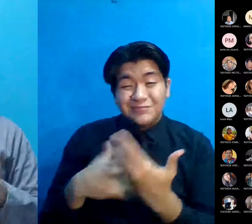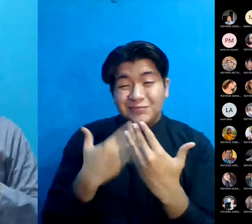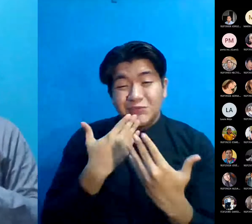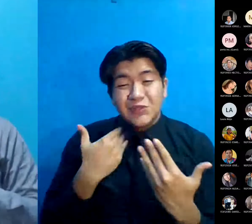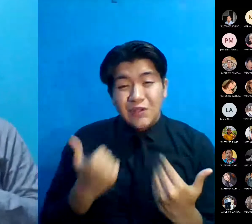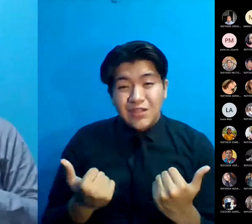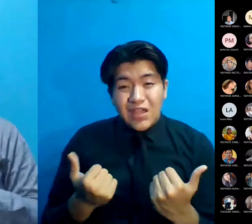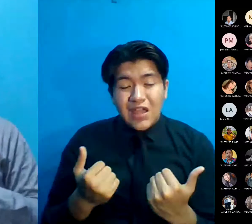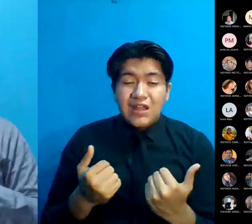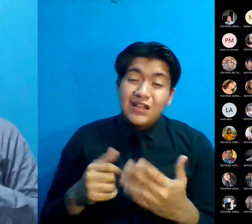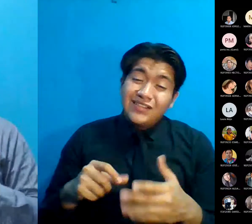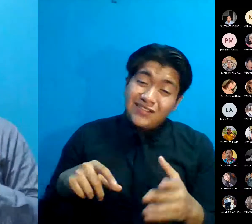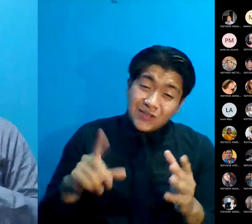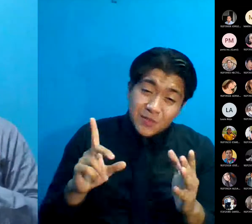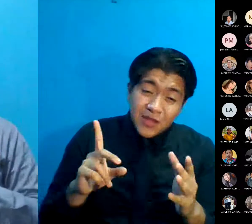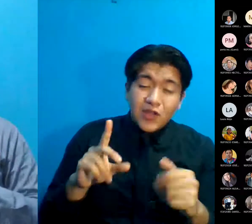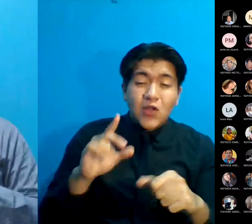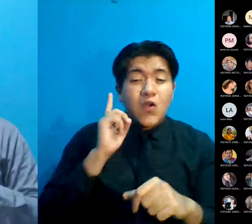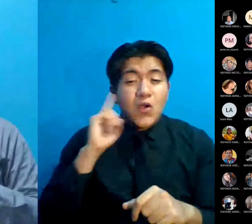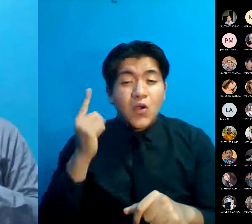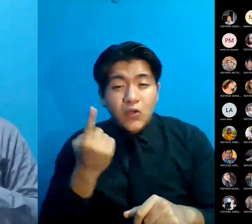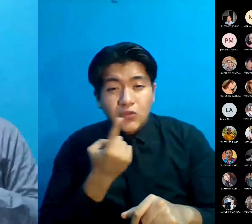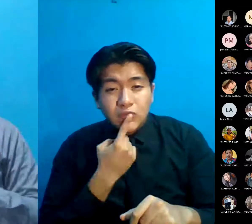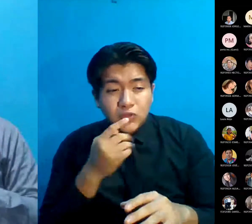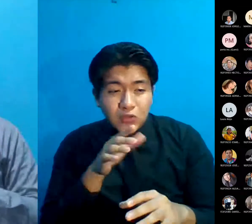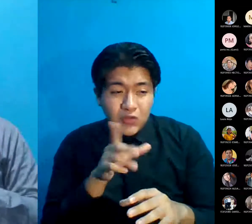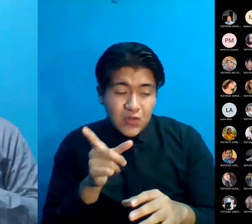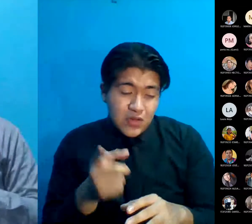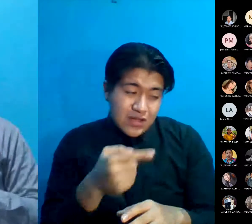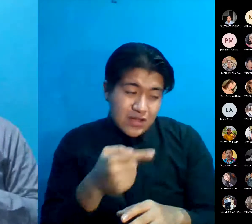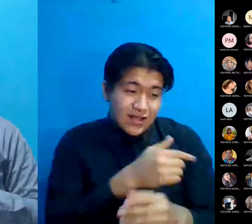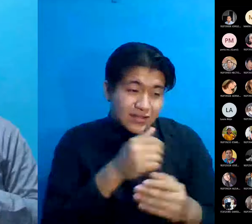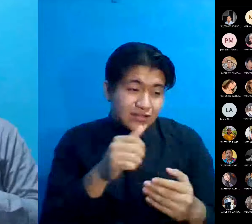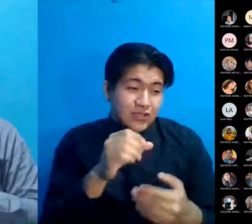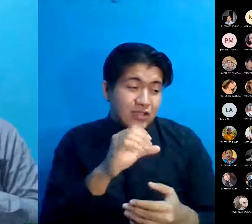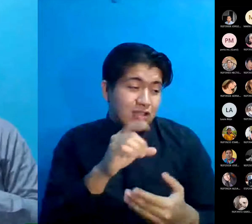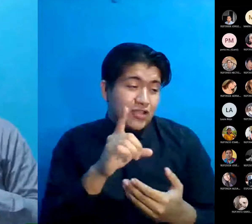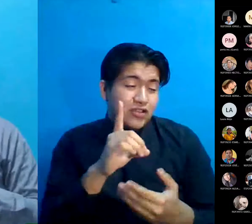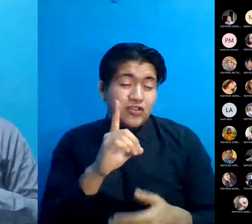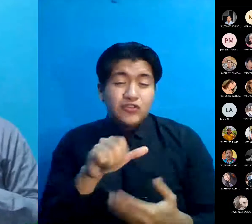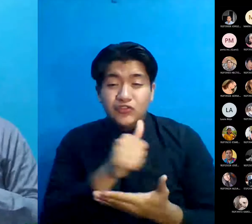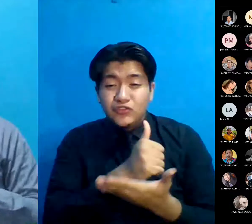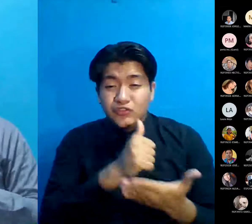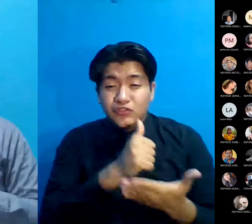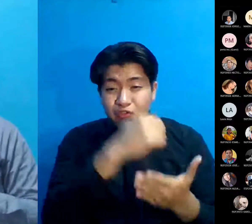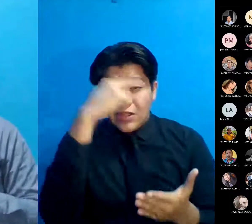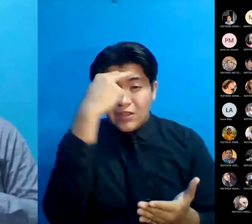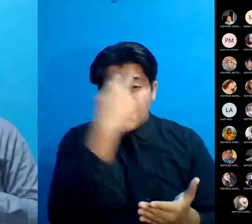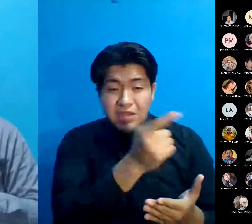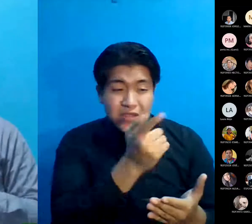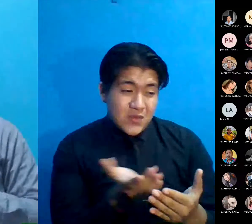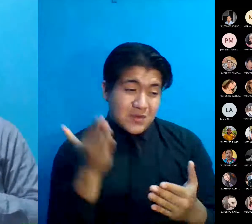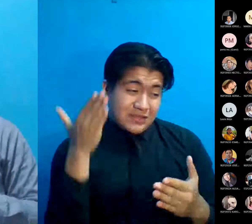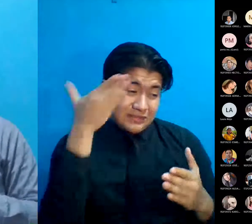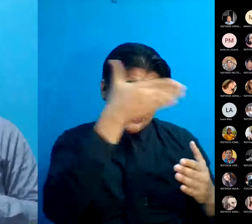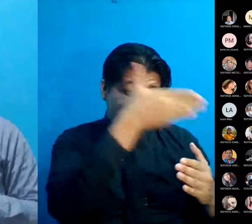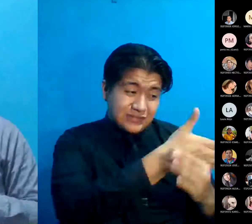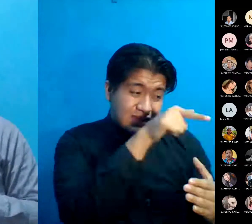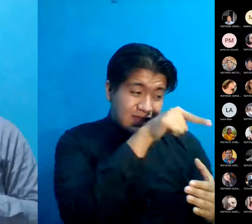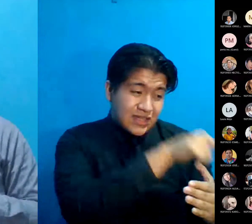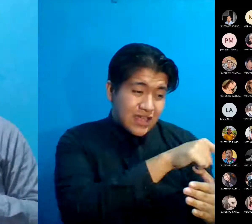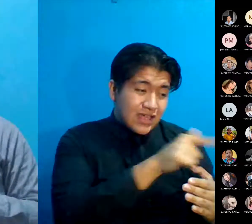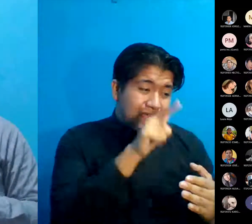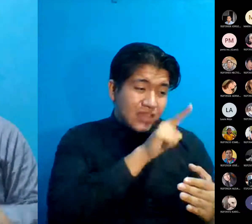tenían que viajar a la Ciudad de México si querían realmente aprender su lengua materna.